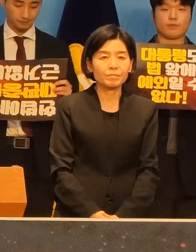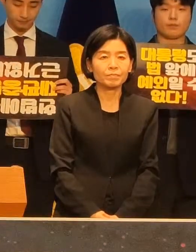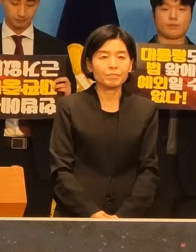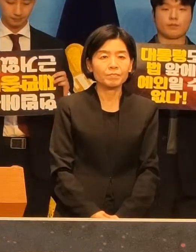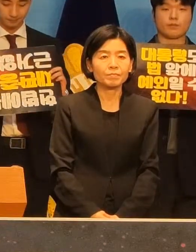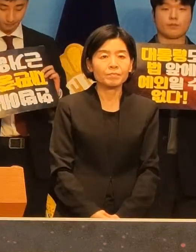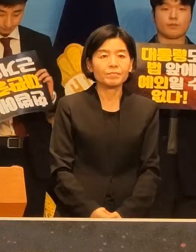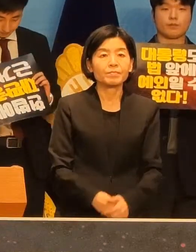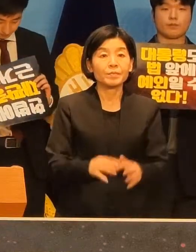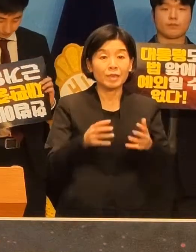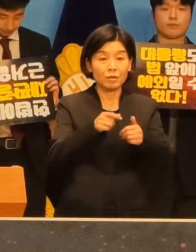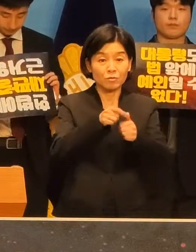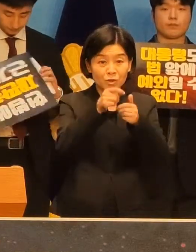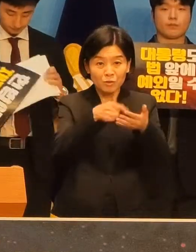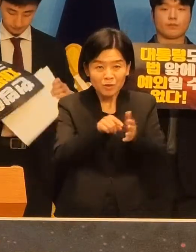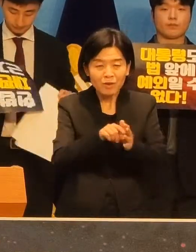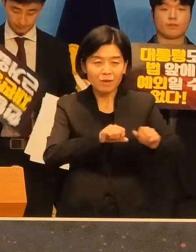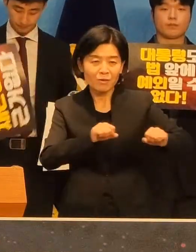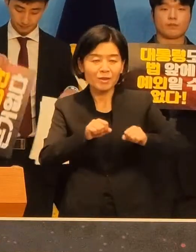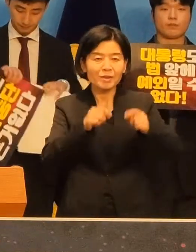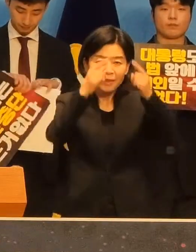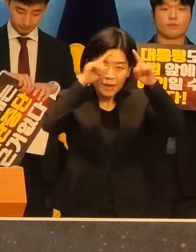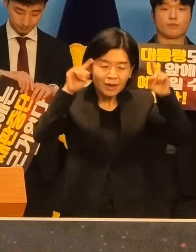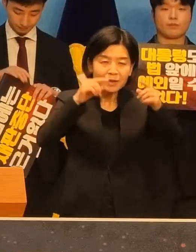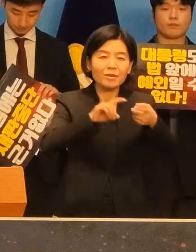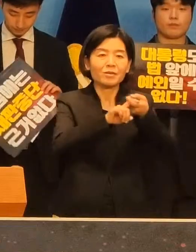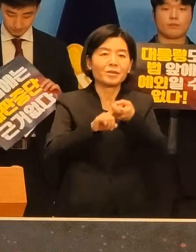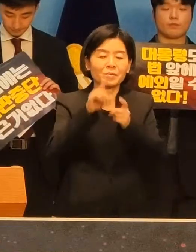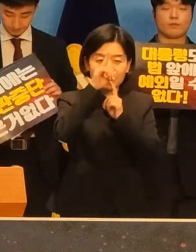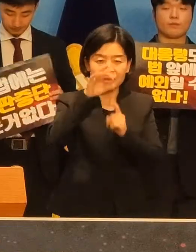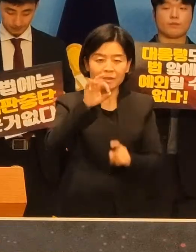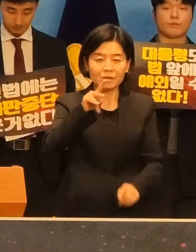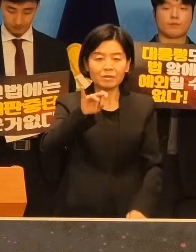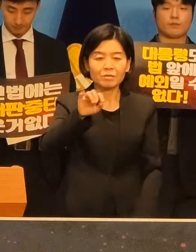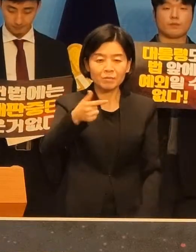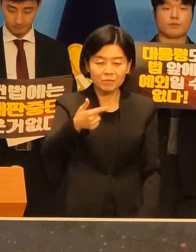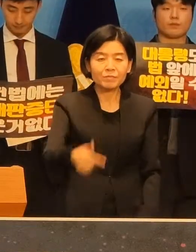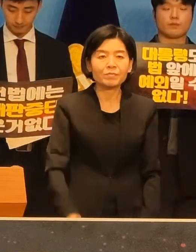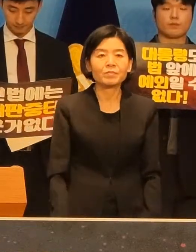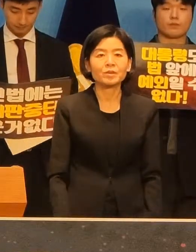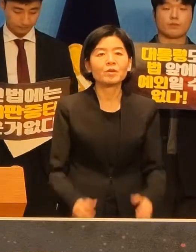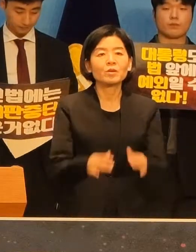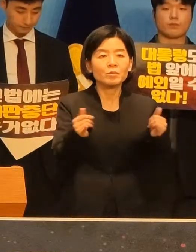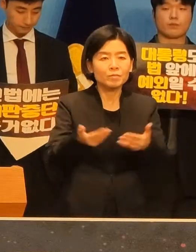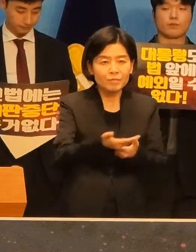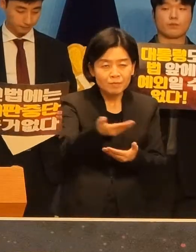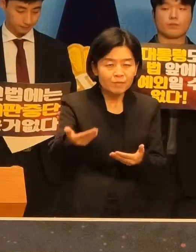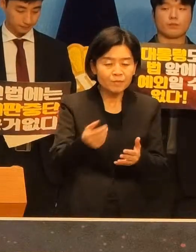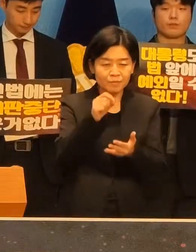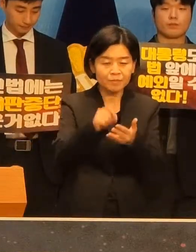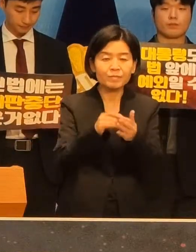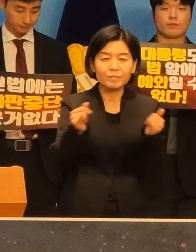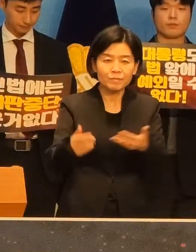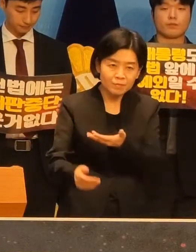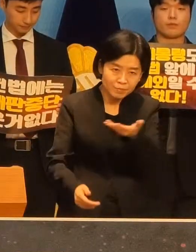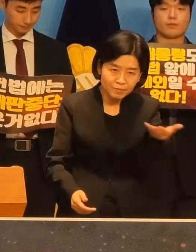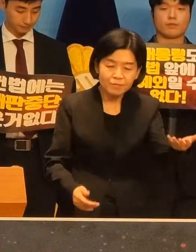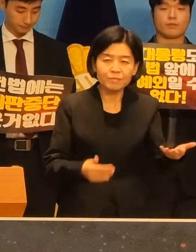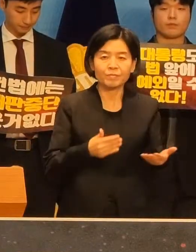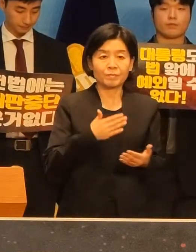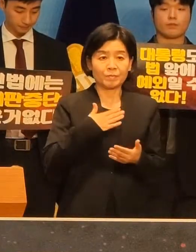시국에 행동하는 대학연합 이영민입니다. 존경하는 국민 여러분 그리고 기자 여러분, 저는 오늘